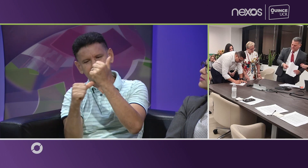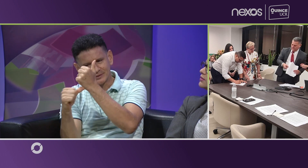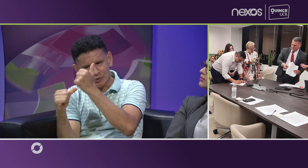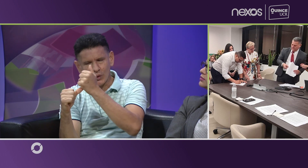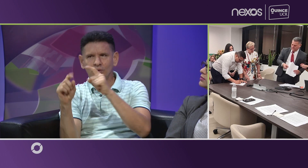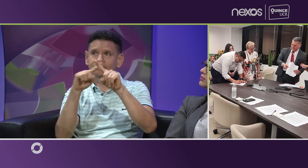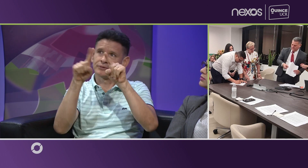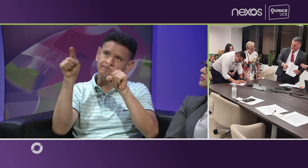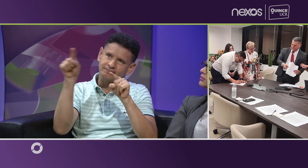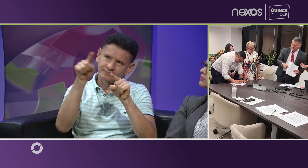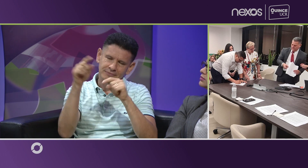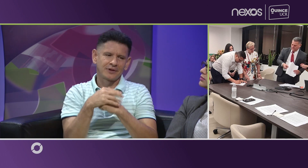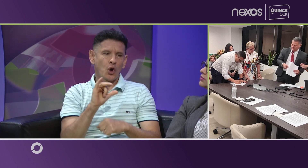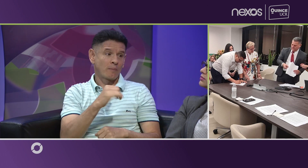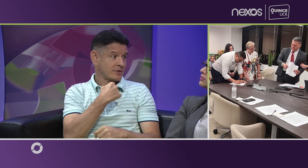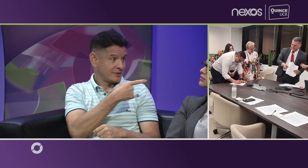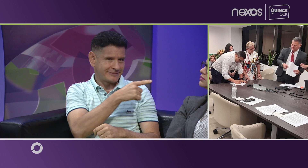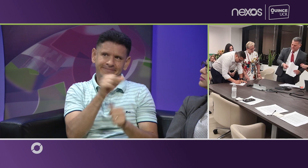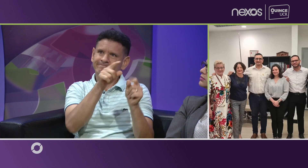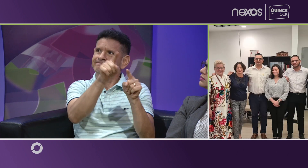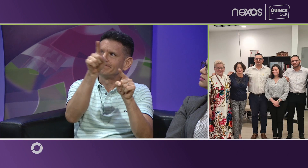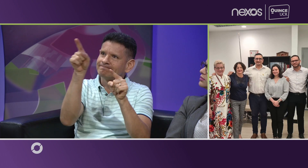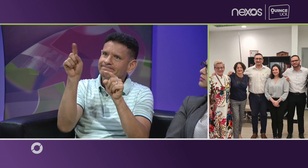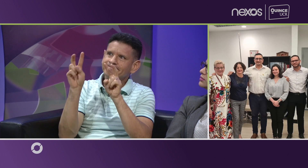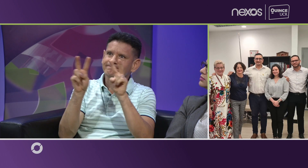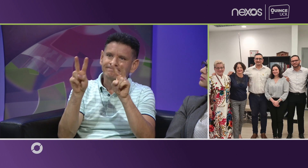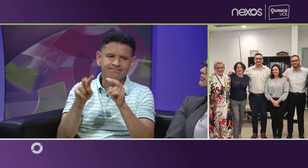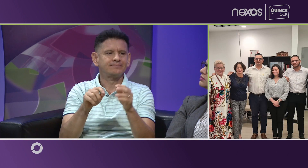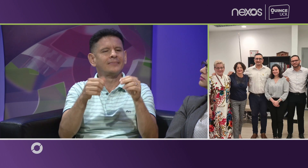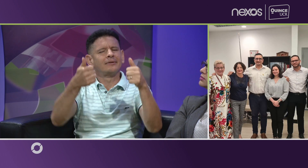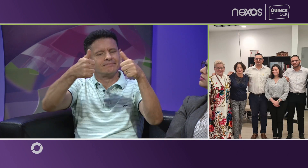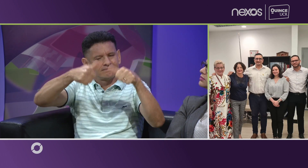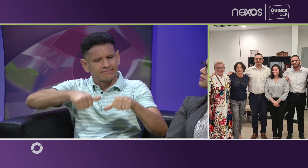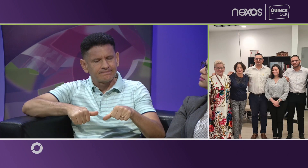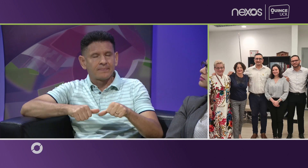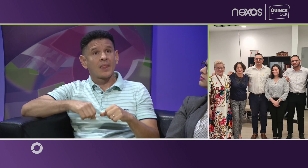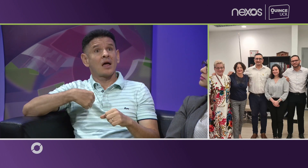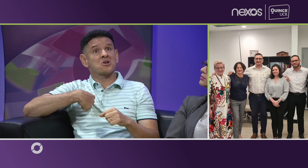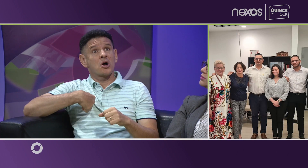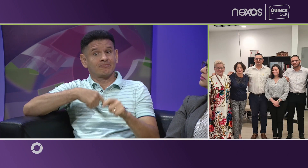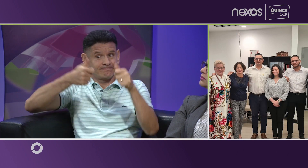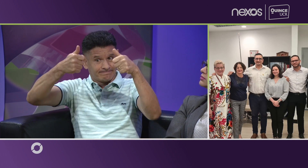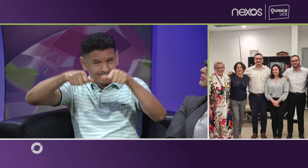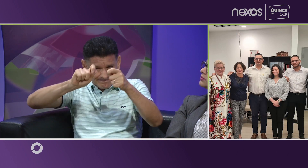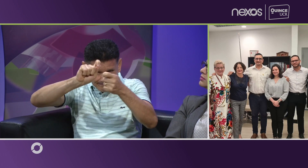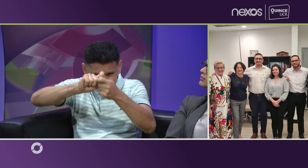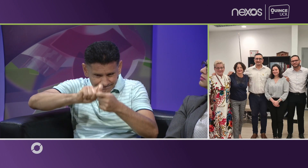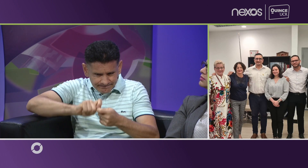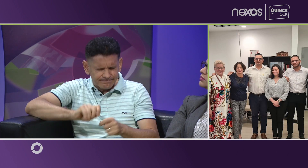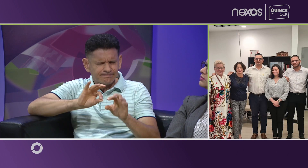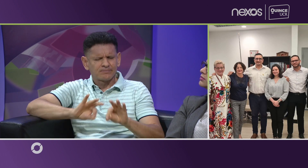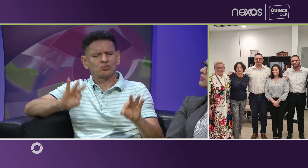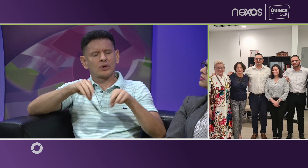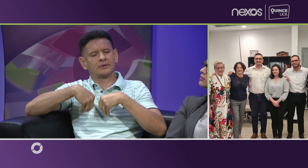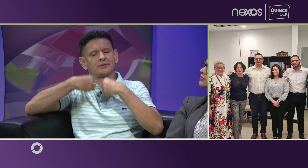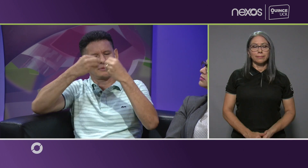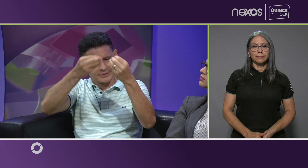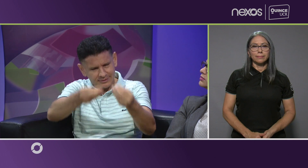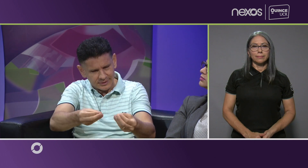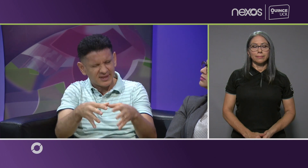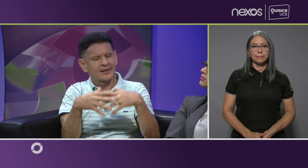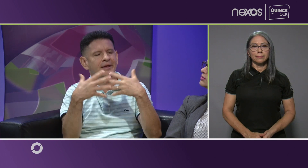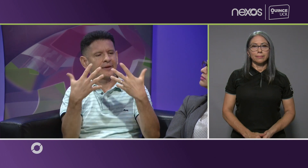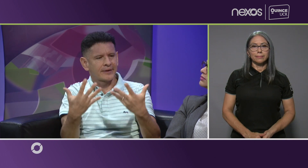funcionarios, los asesores, hasta que llegamos a un acuerdo. Hay puntos muy importantes a los que